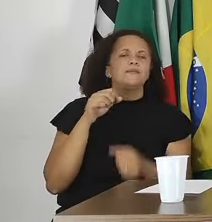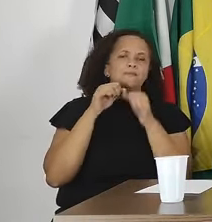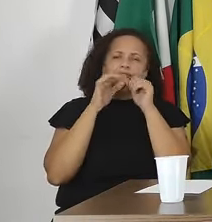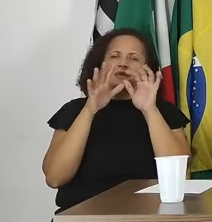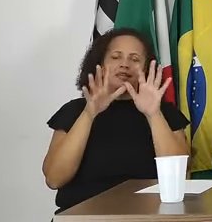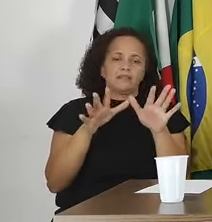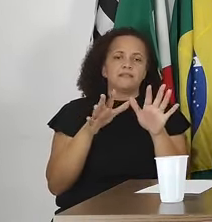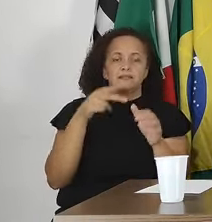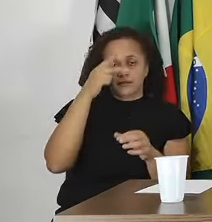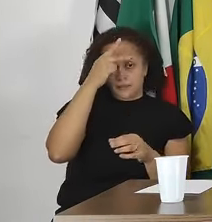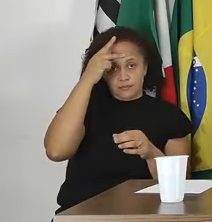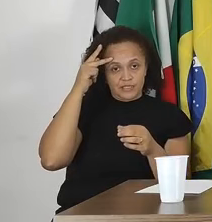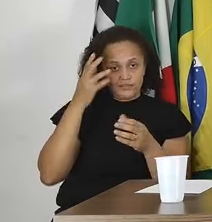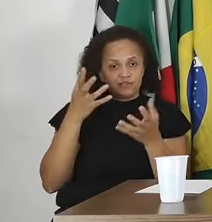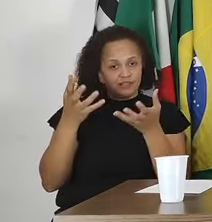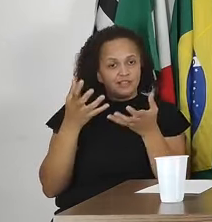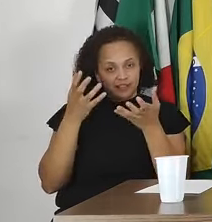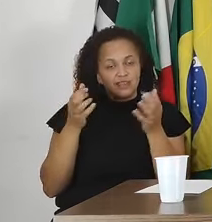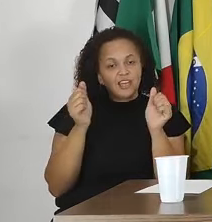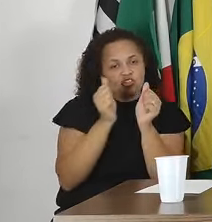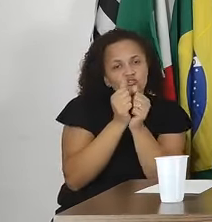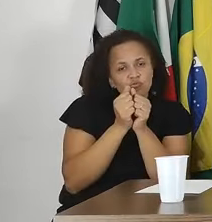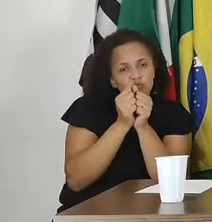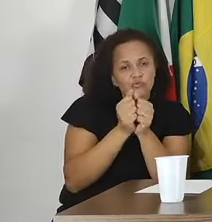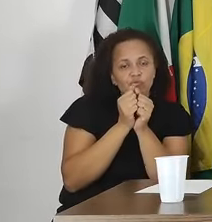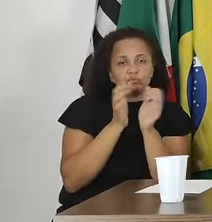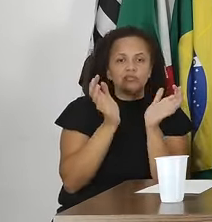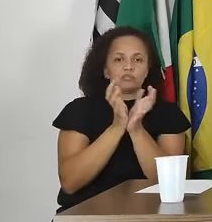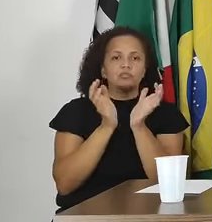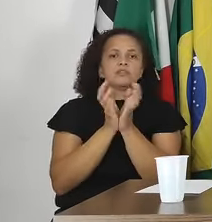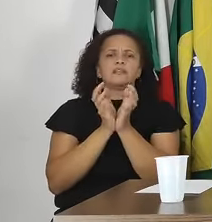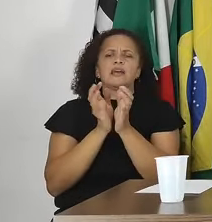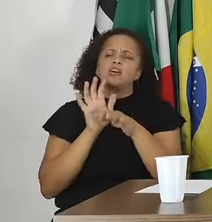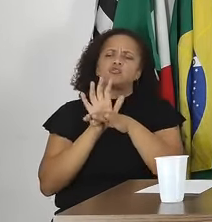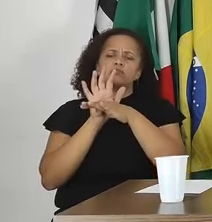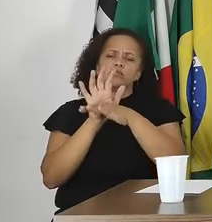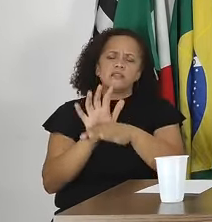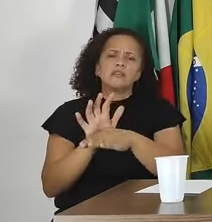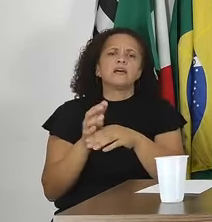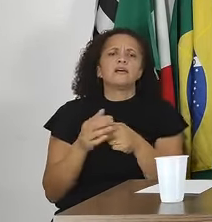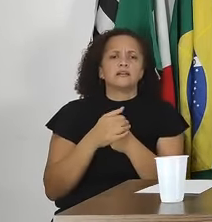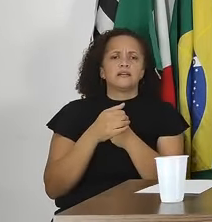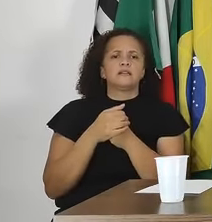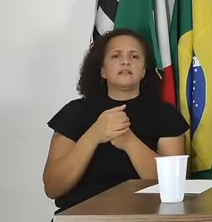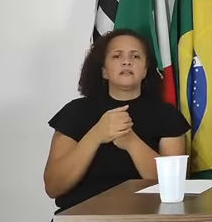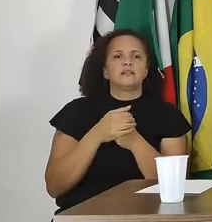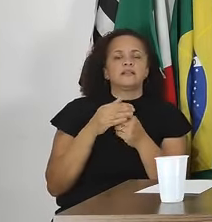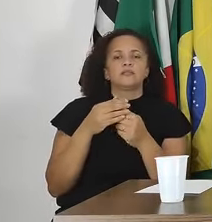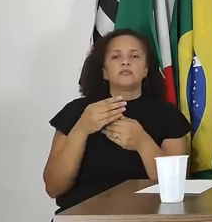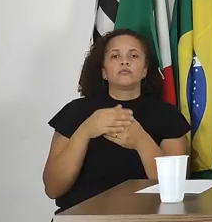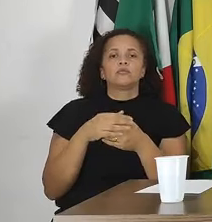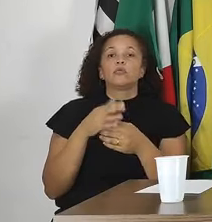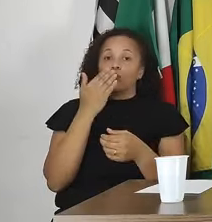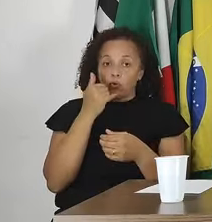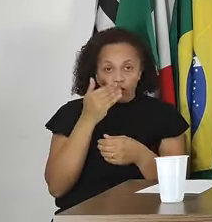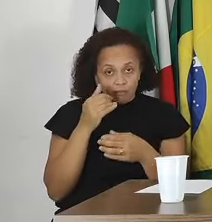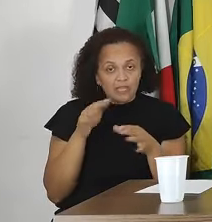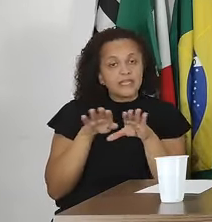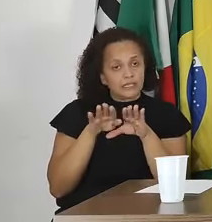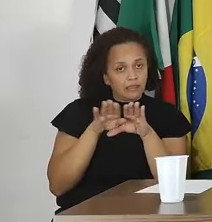quiser fazer parte dessa equipe, quem quiser ser um mantenedor também, né? Colaborando com